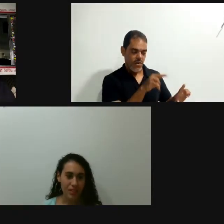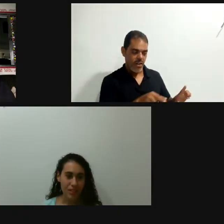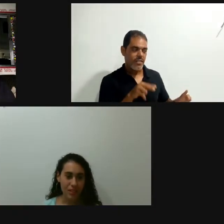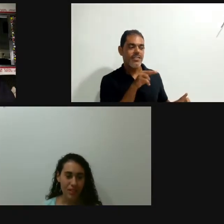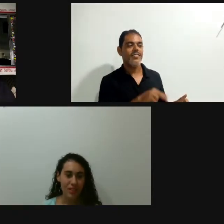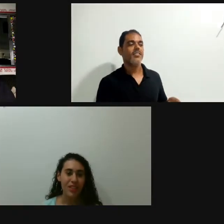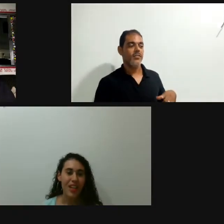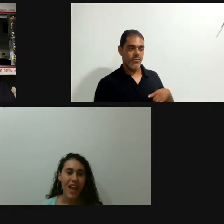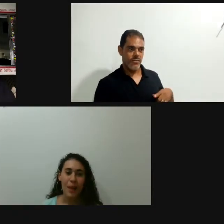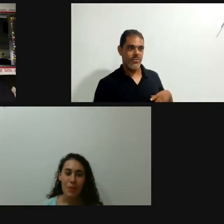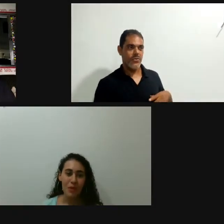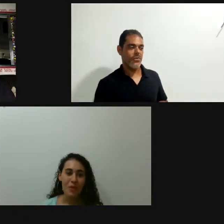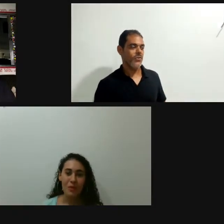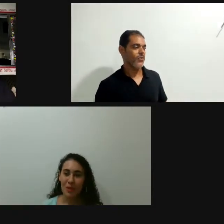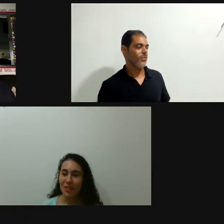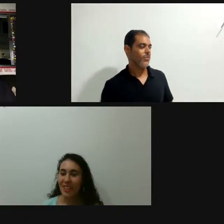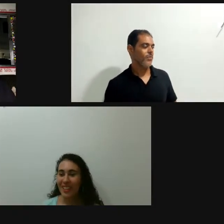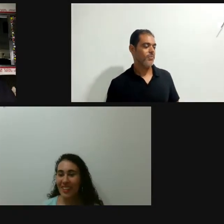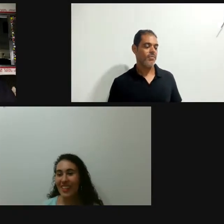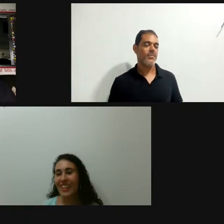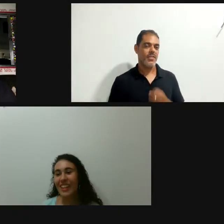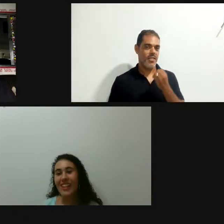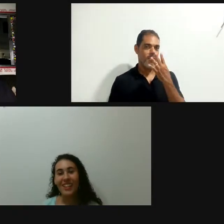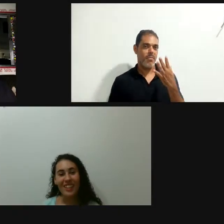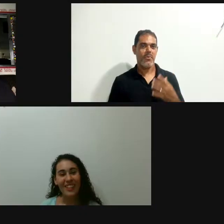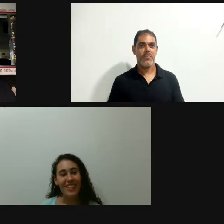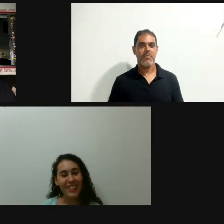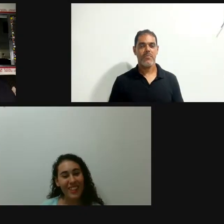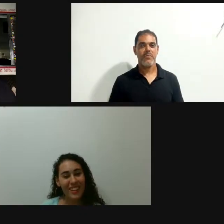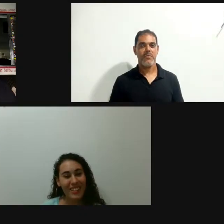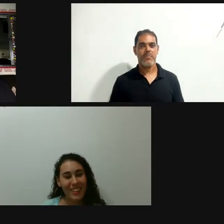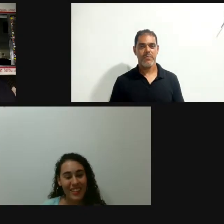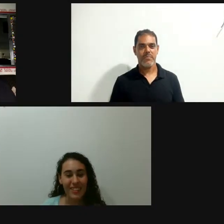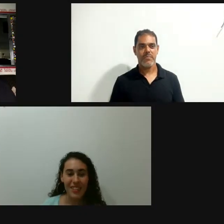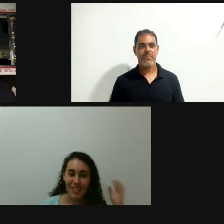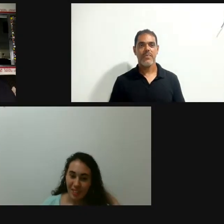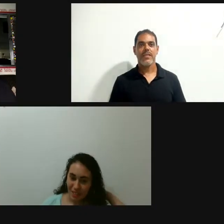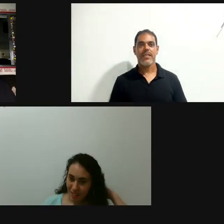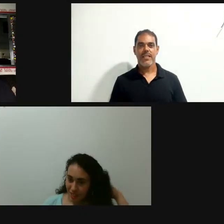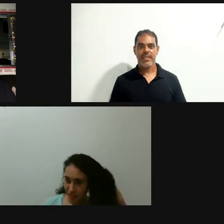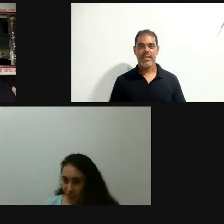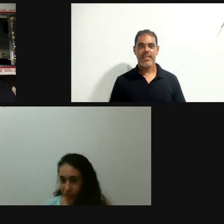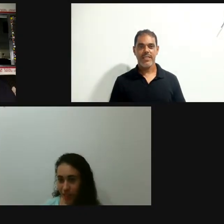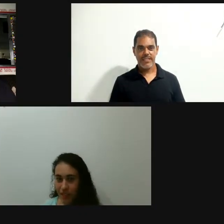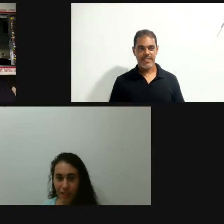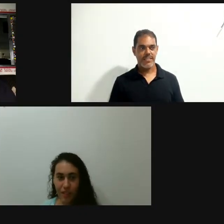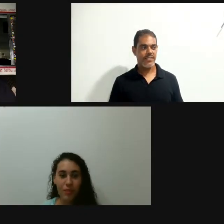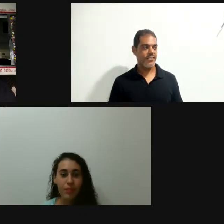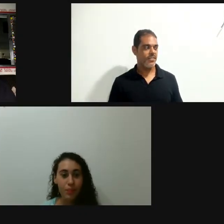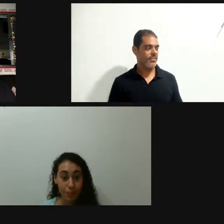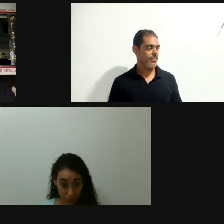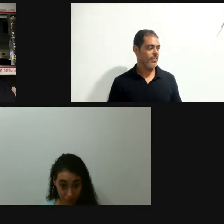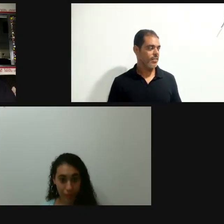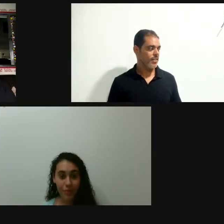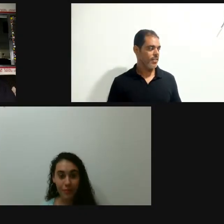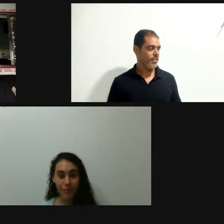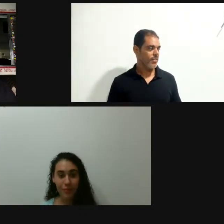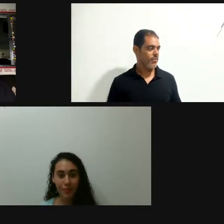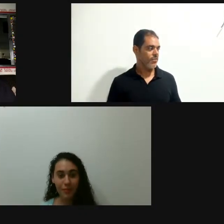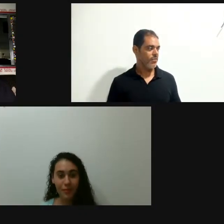anotado. É muito bom, né? Dentro do tempo da Bia, da disponibilidade dela, a gente vai trazer aqui